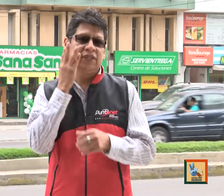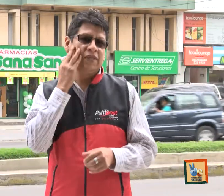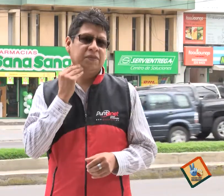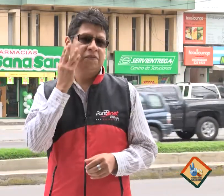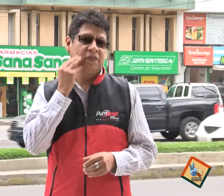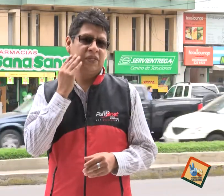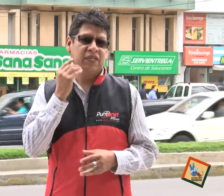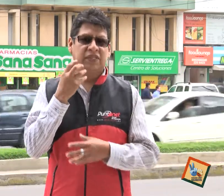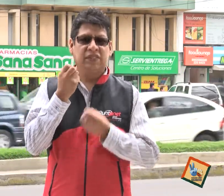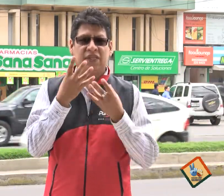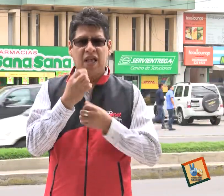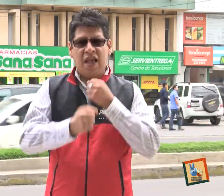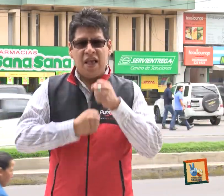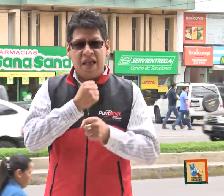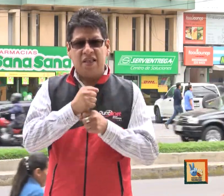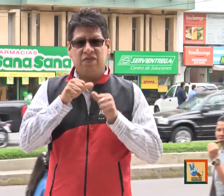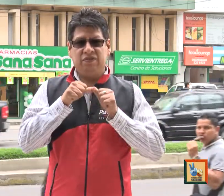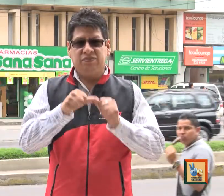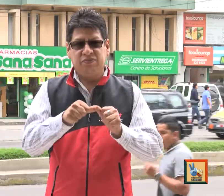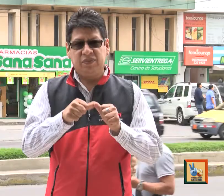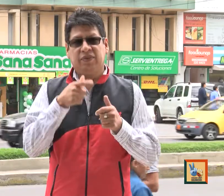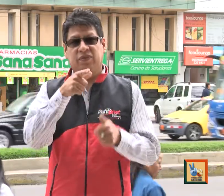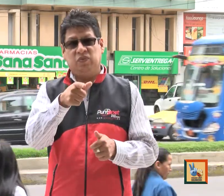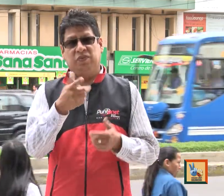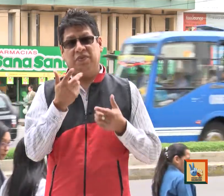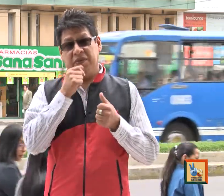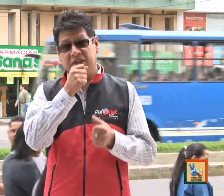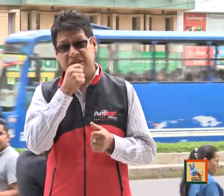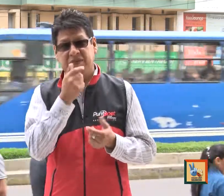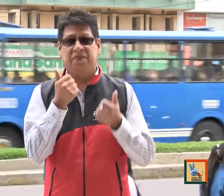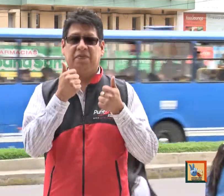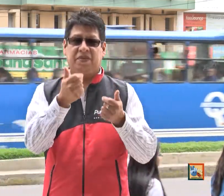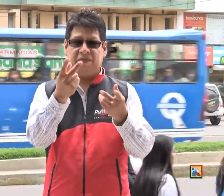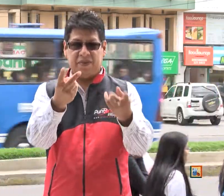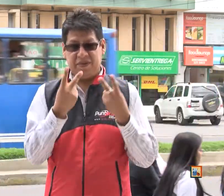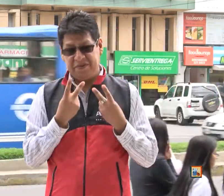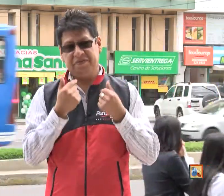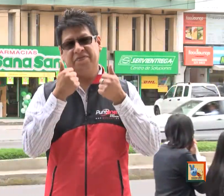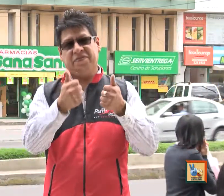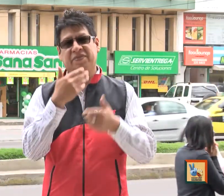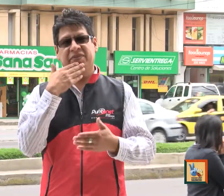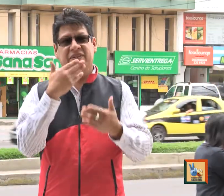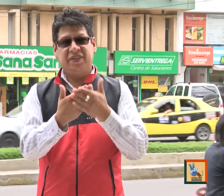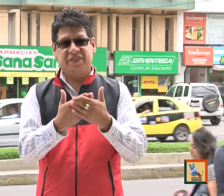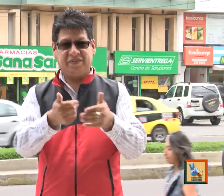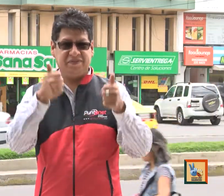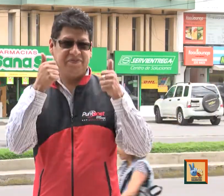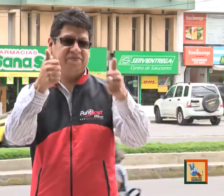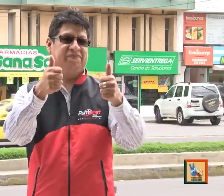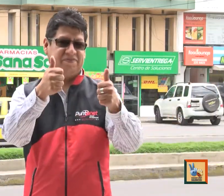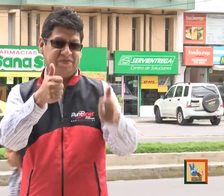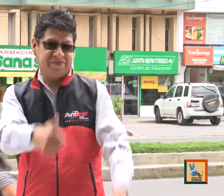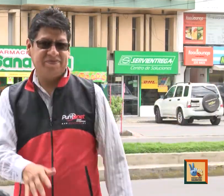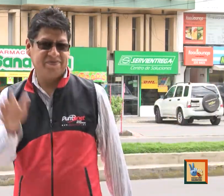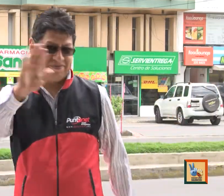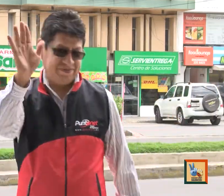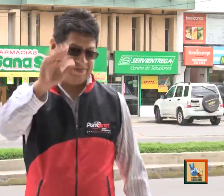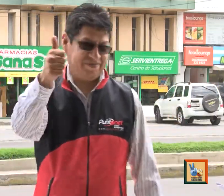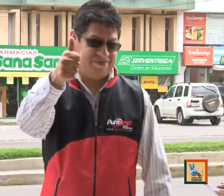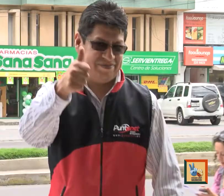ya tengo algún tiempo realizando muchas gracias por esta entrevista y por visitarme vamos